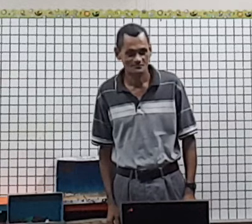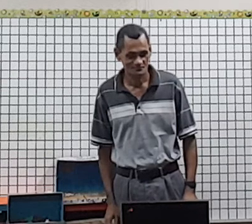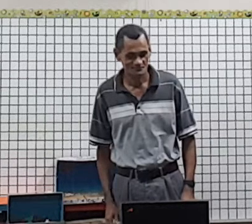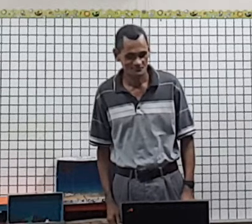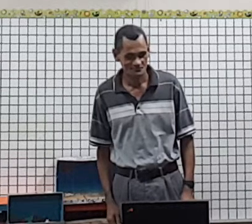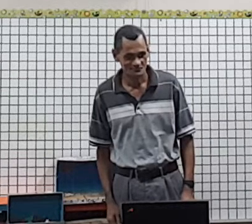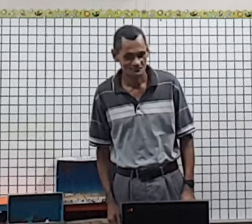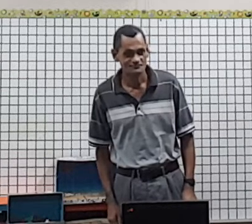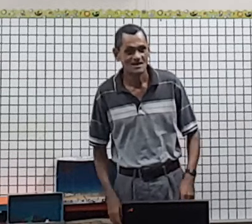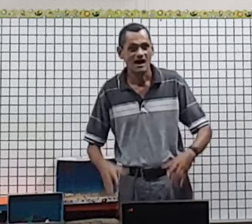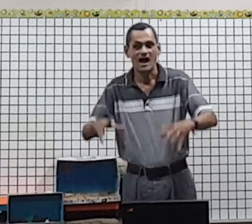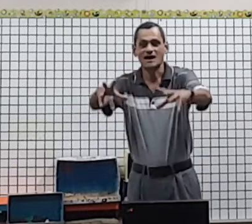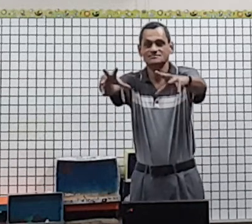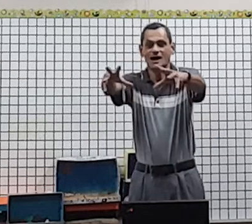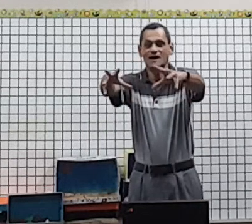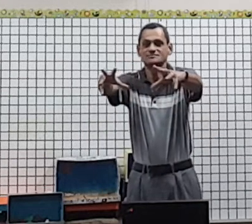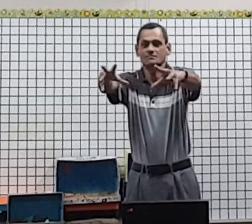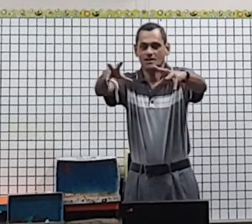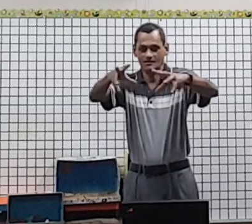está en la segunda lección.